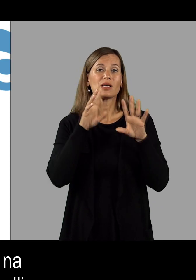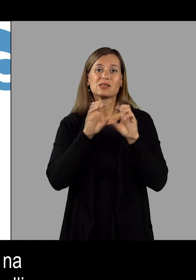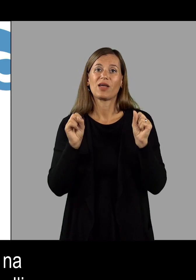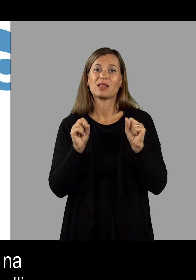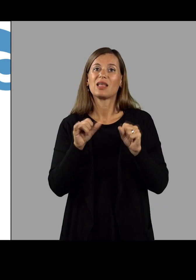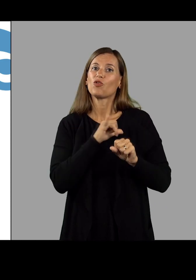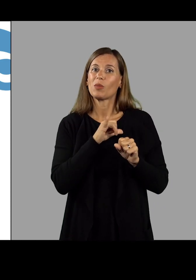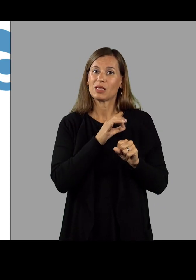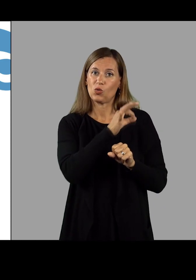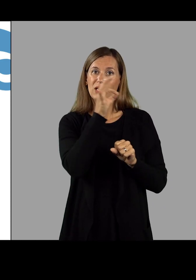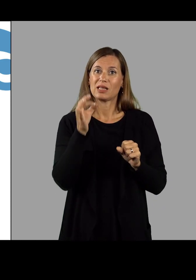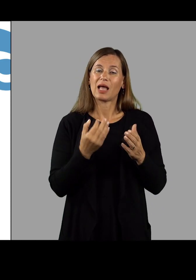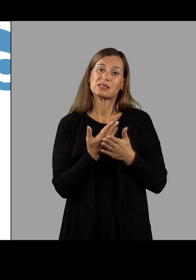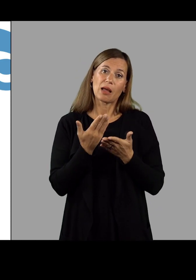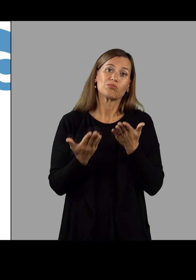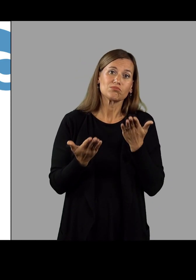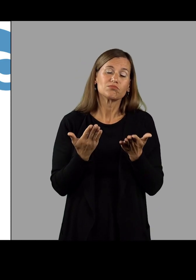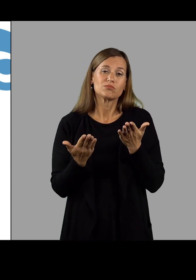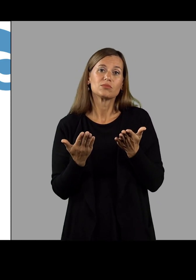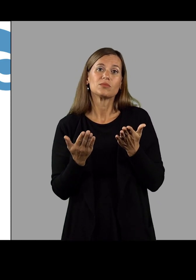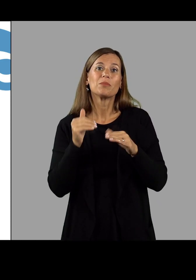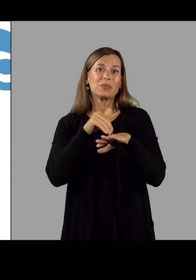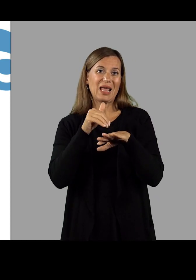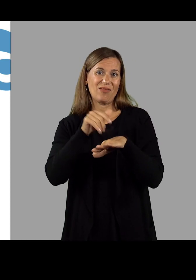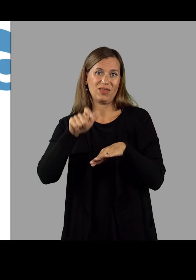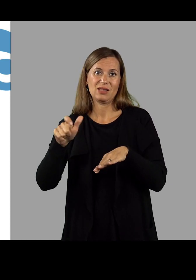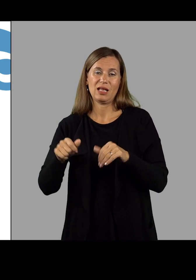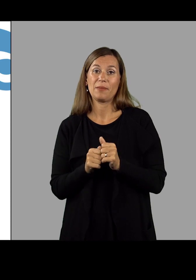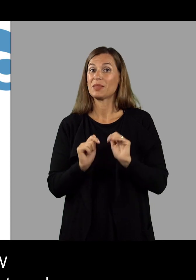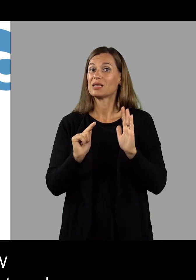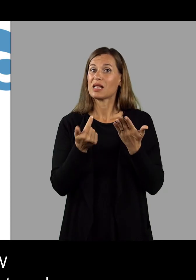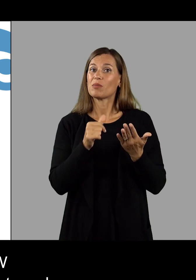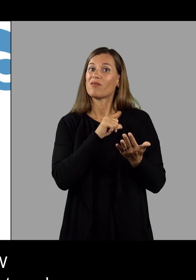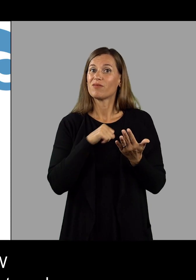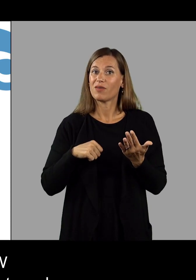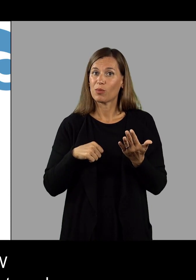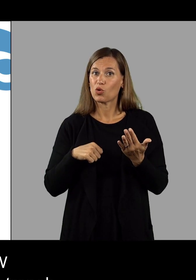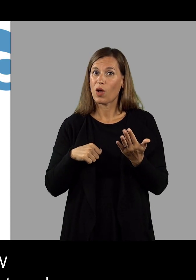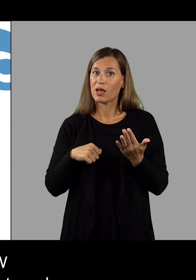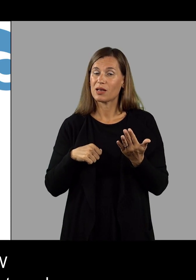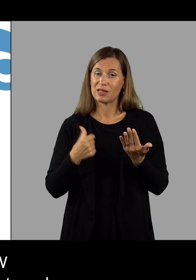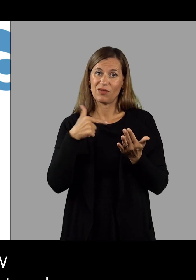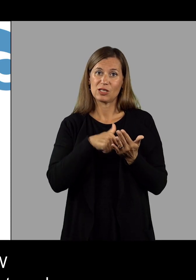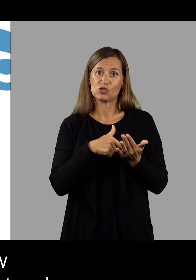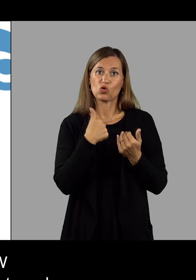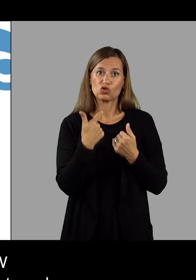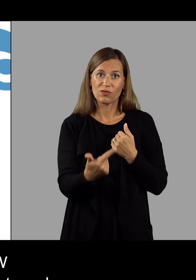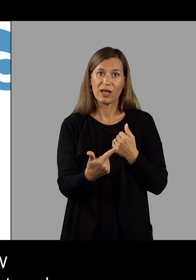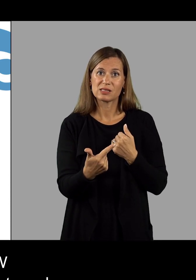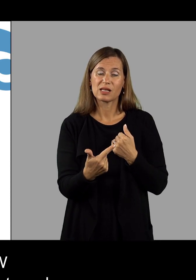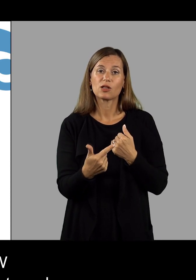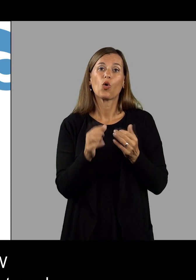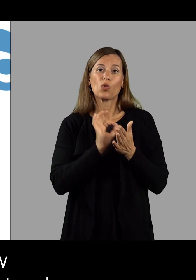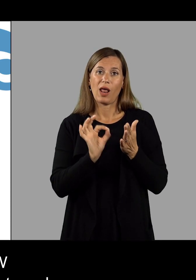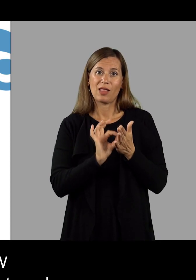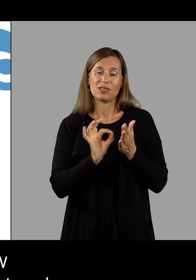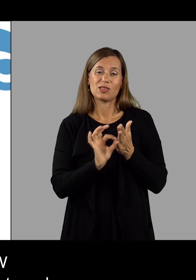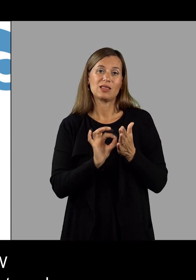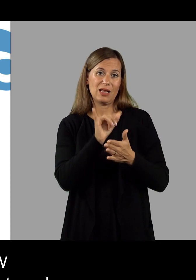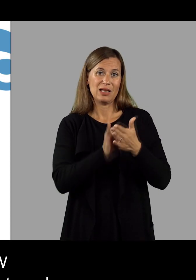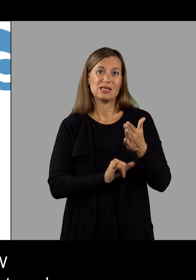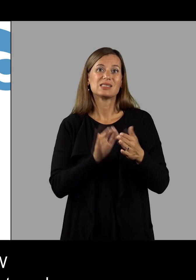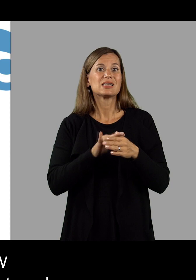bil javni razpis objavljen v uradnem listu in na spletni strani Ministrstva za kulturo. 16. decembra